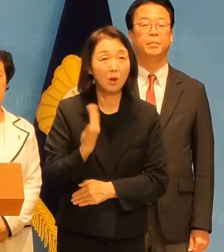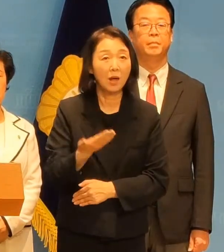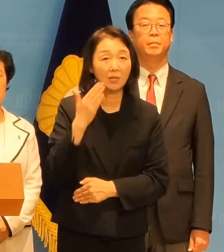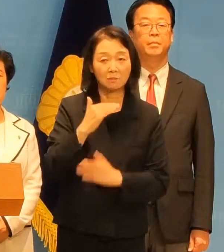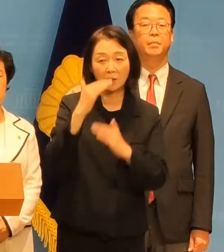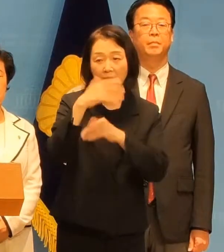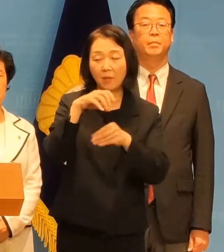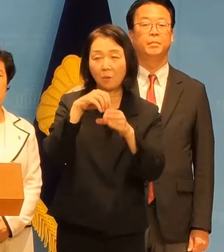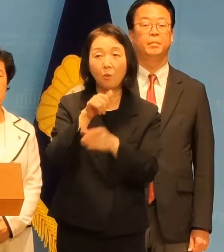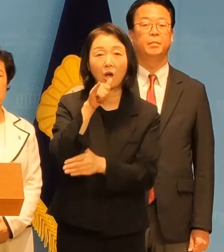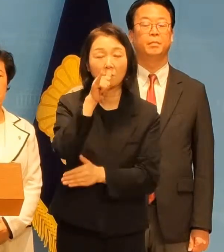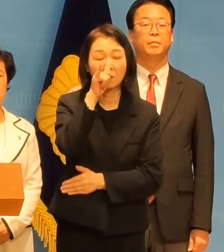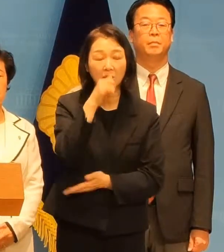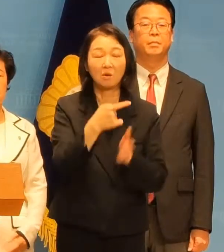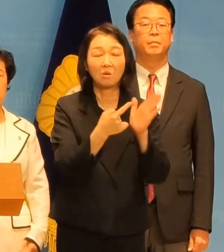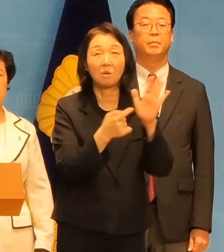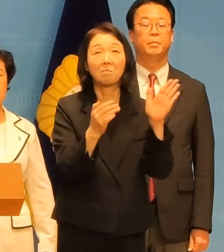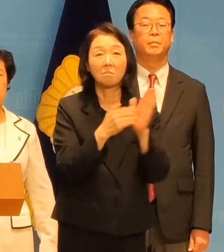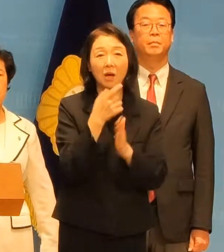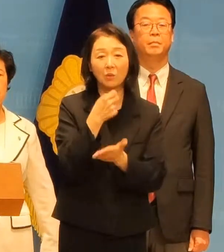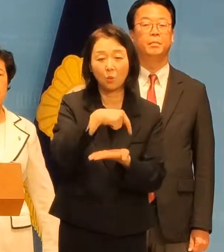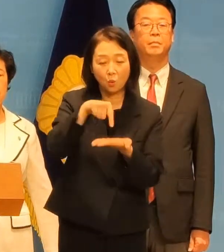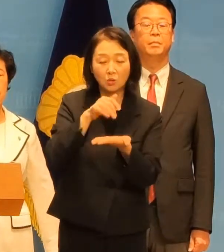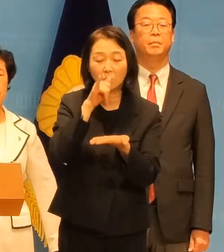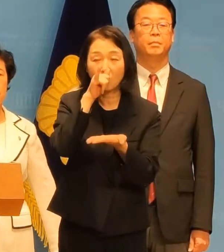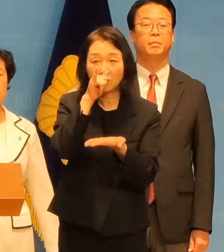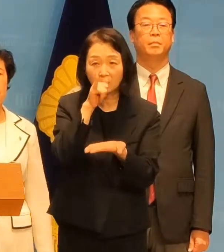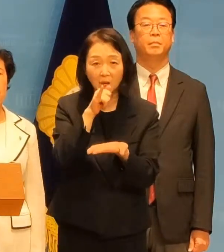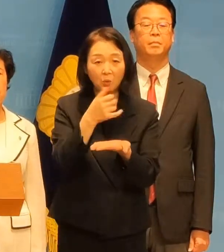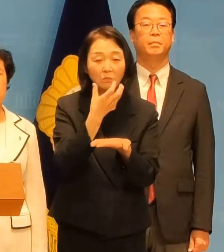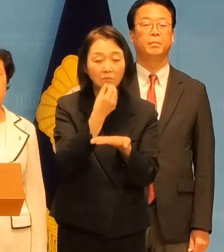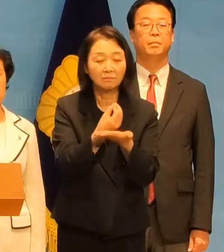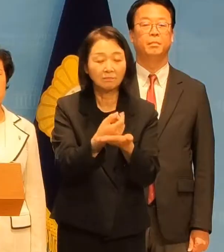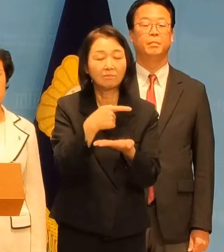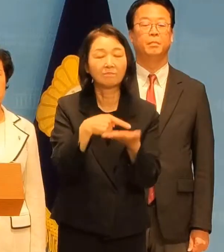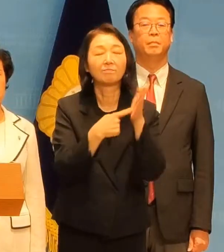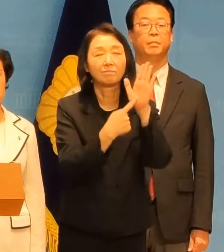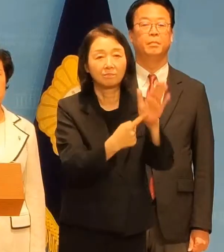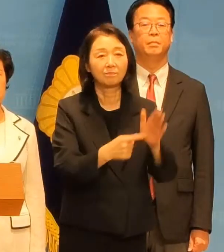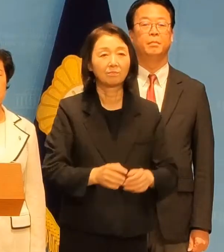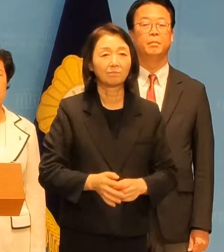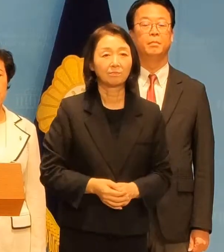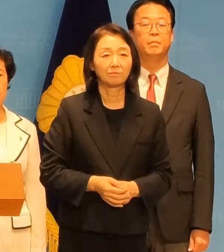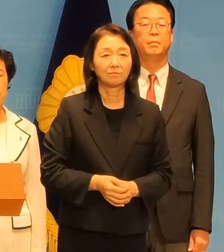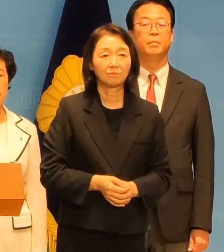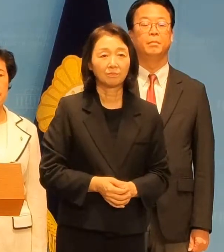들어있지 않습니까? 녹취록 나와 있잖아요 하면서 녹취록을 재생합니다.